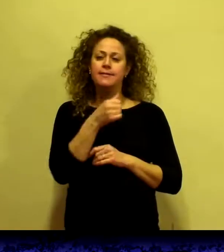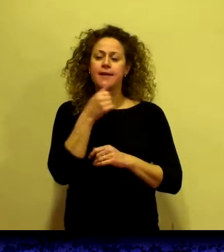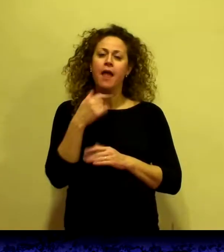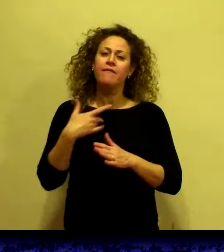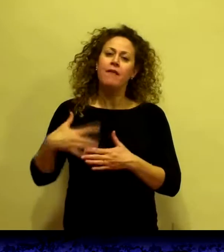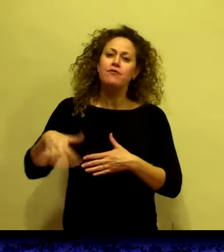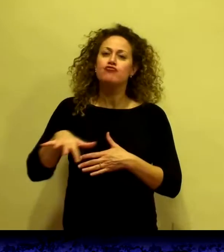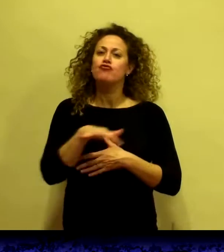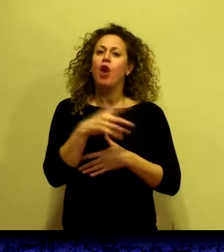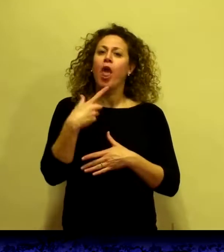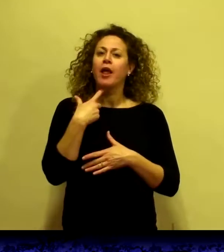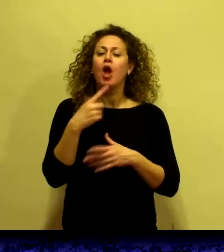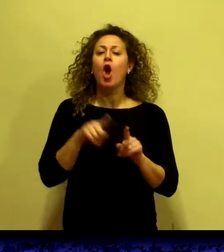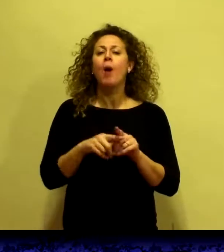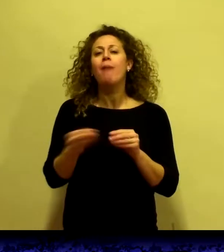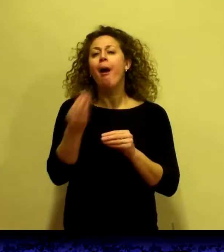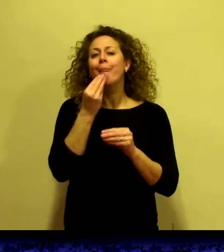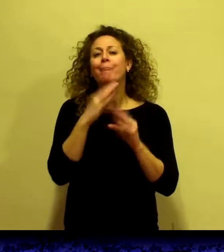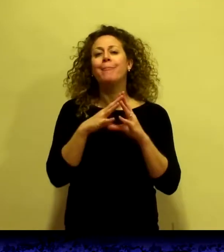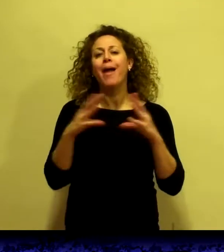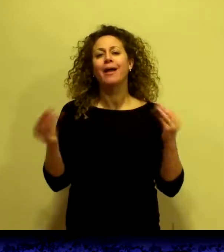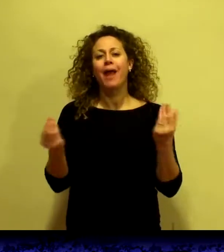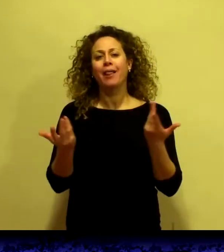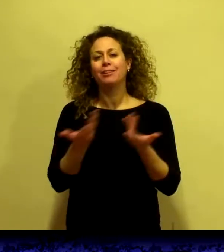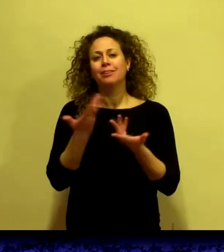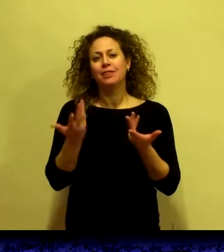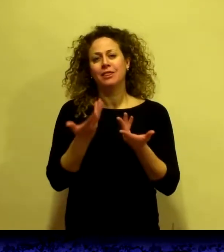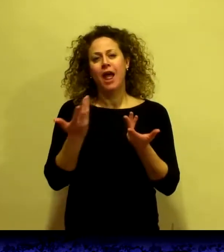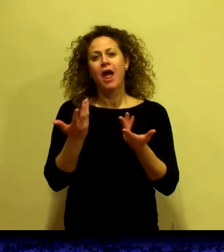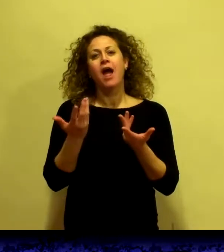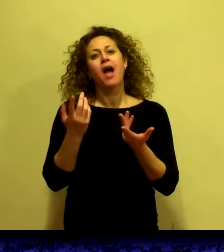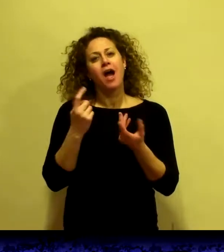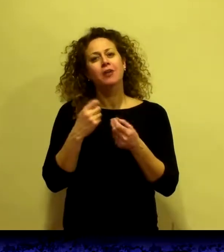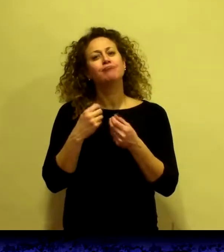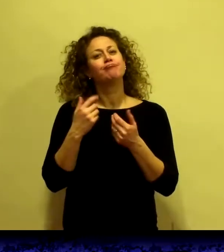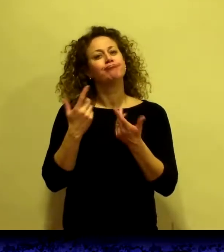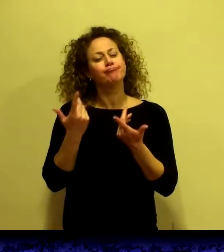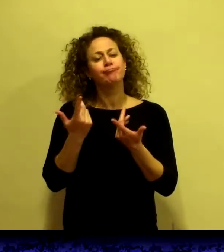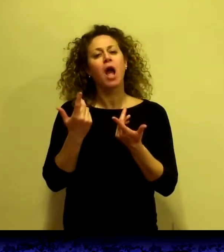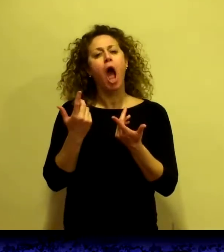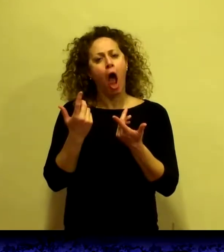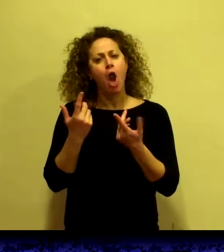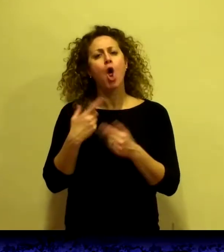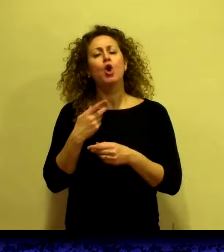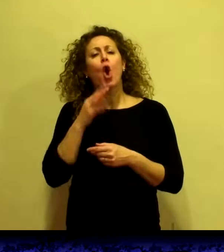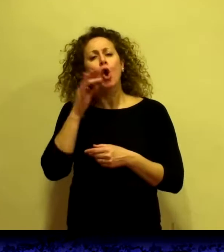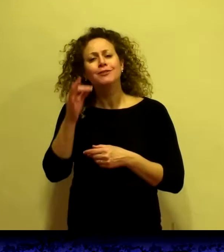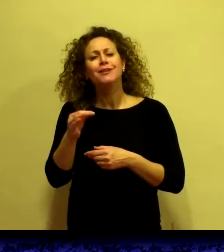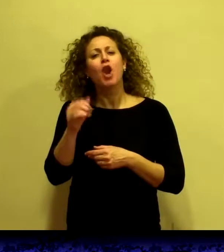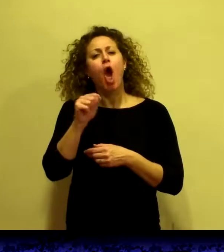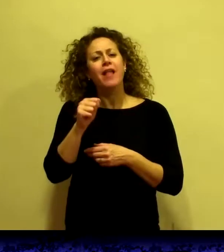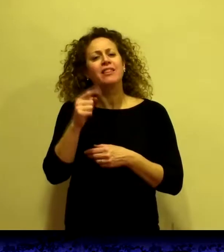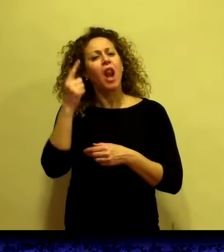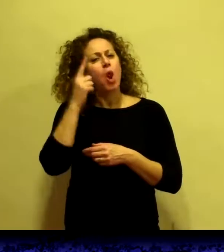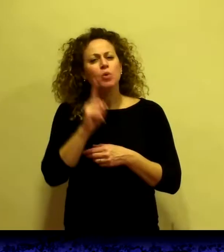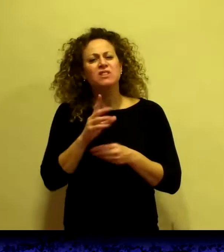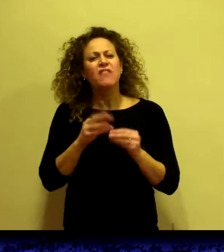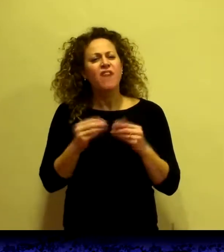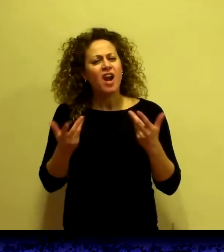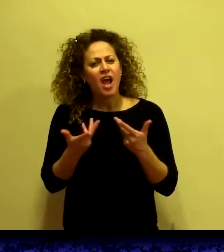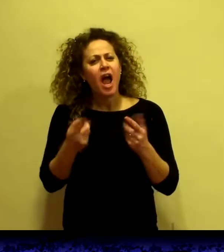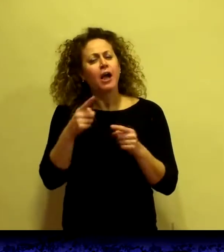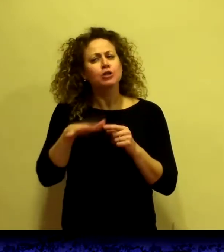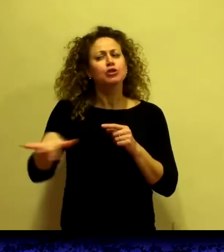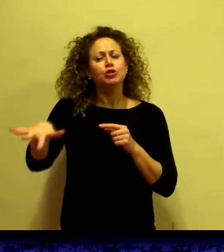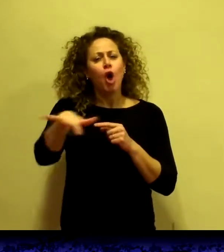nei dintorni. Dai, un consiglio. Se non sapete che fare, aprite. Comunque, abbiamo